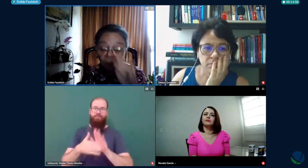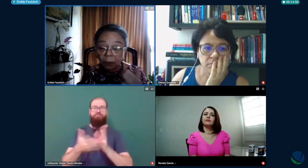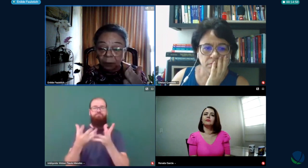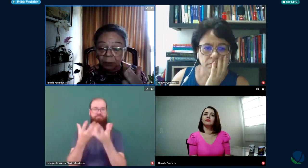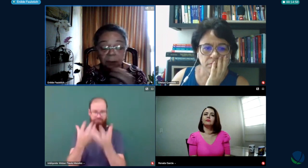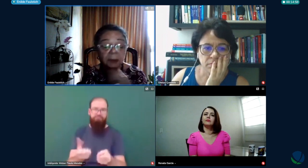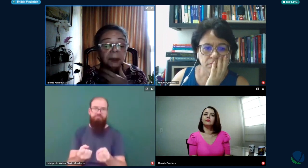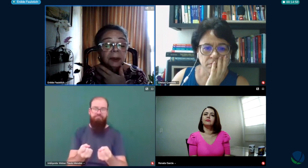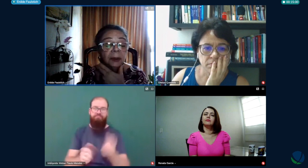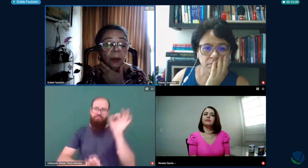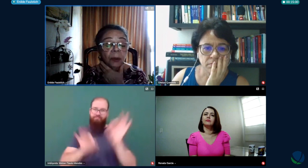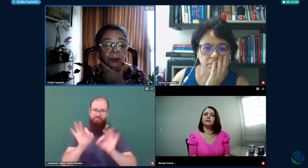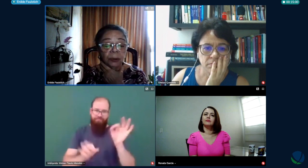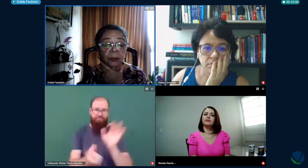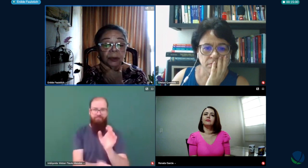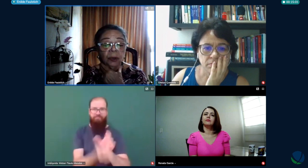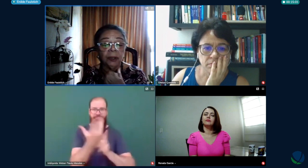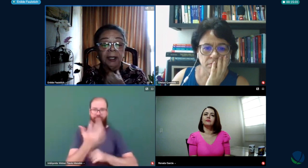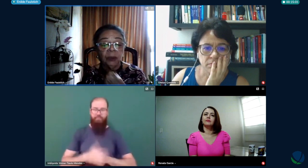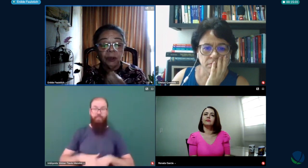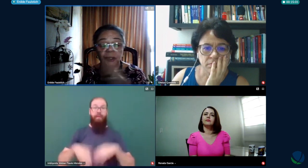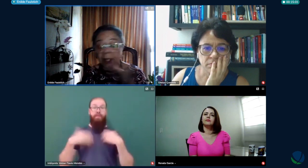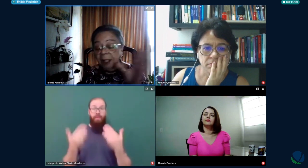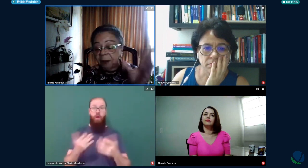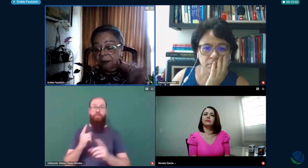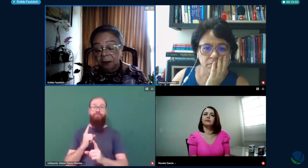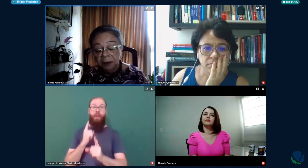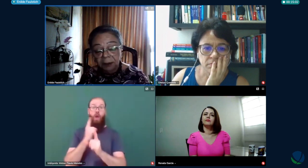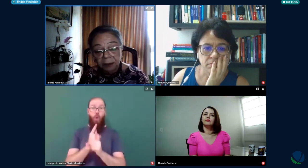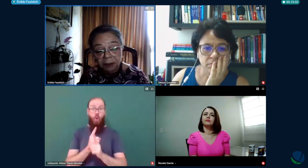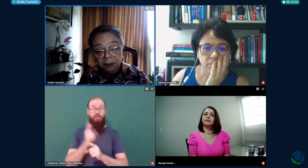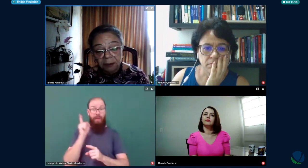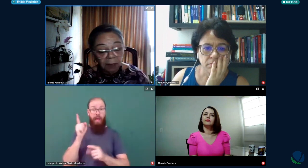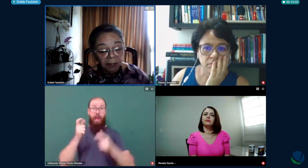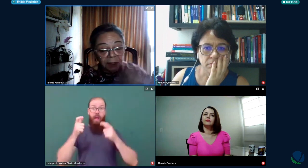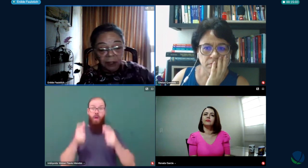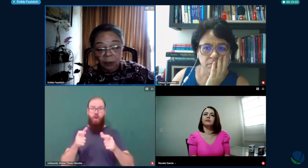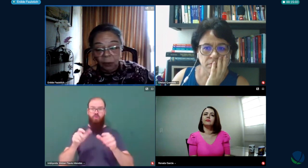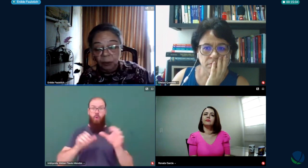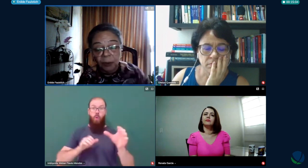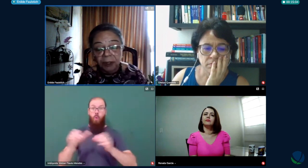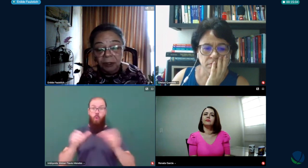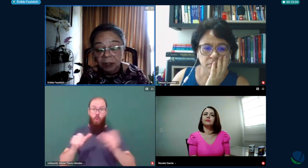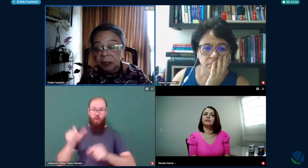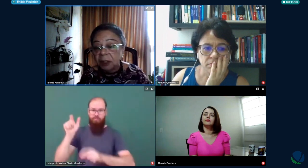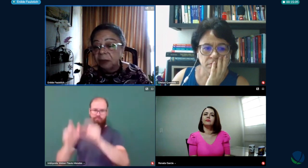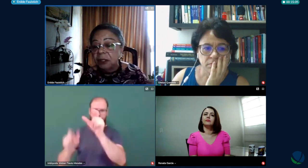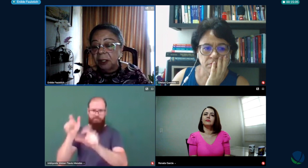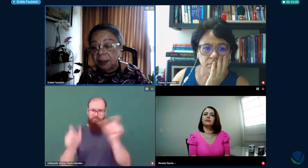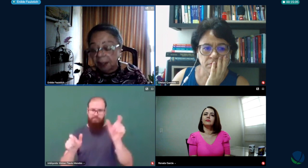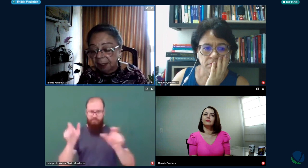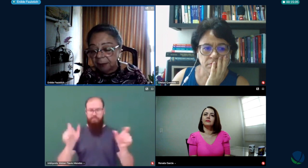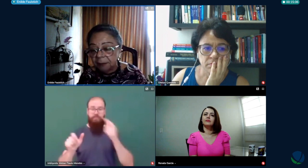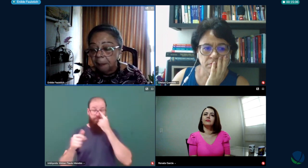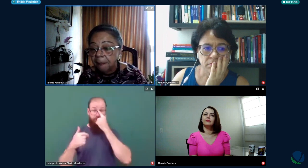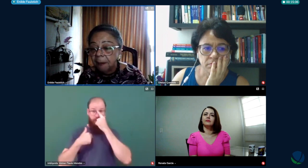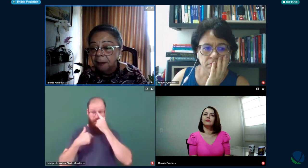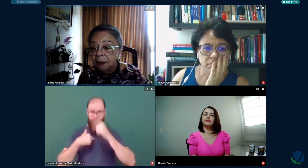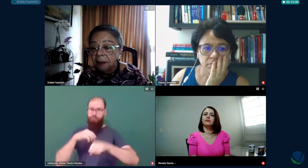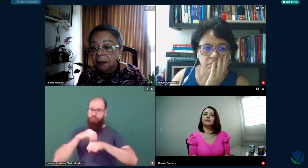no encontro com os coordenadores lá, um grande encontro com muita gente, eu deixei